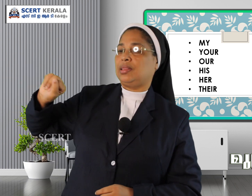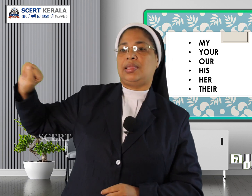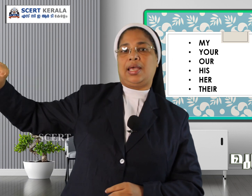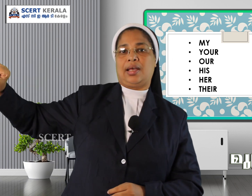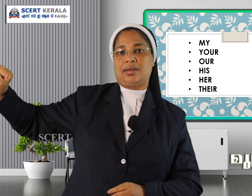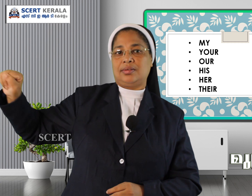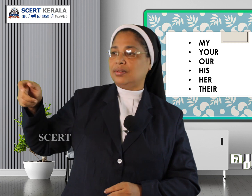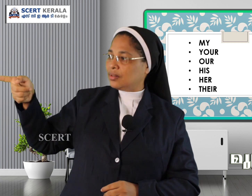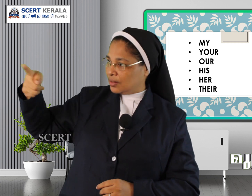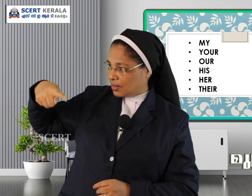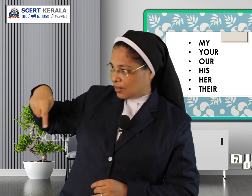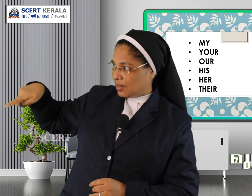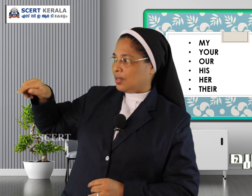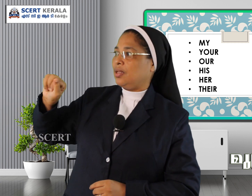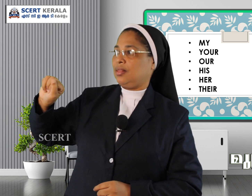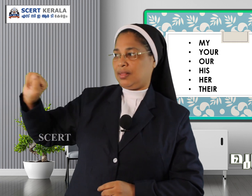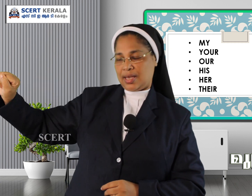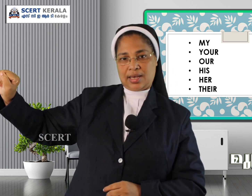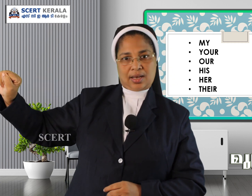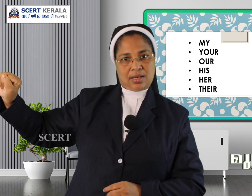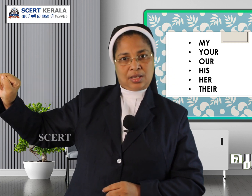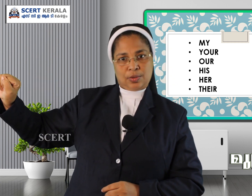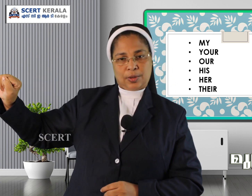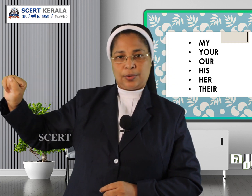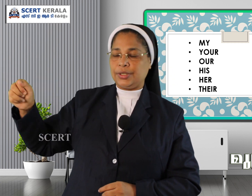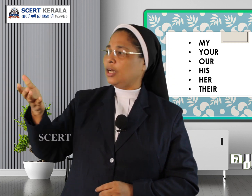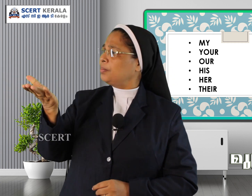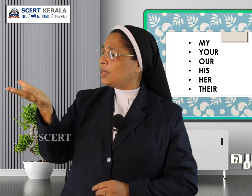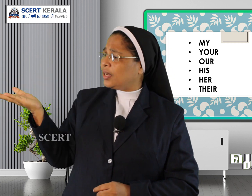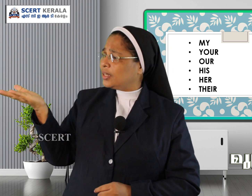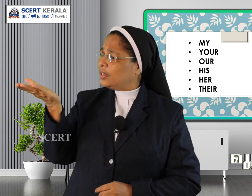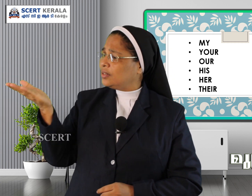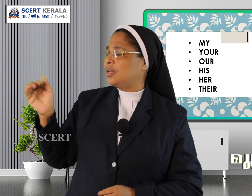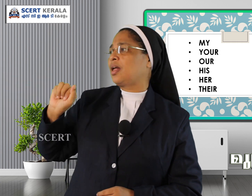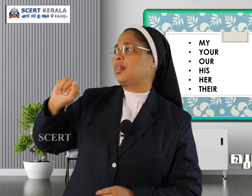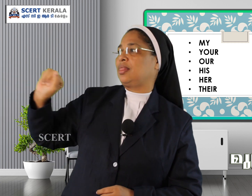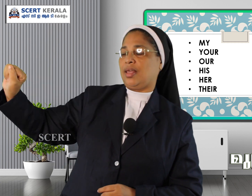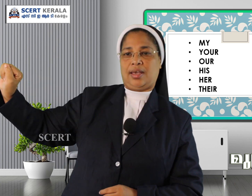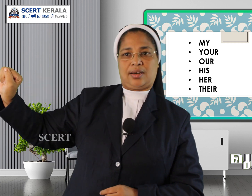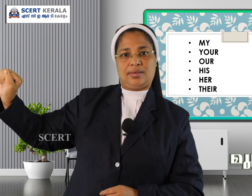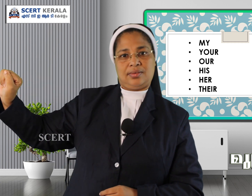ദെയർ, ദെയർ ഇതുപോലെ കൊടുക്കാം, അല്ലെങ്കിൽ ദെയർ,